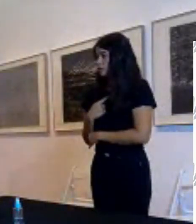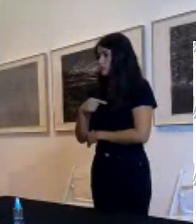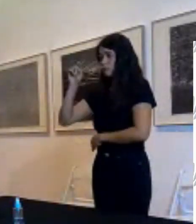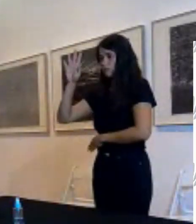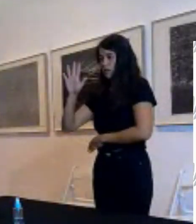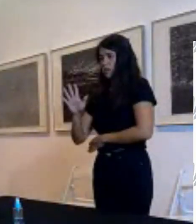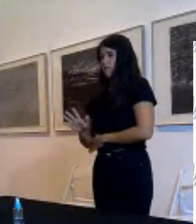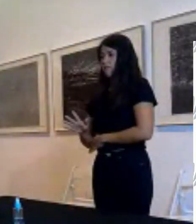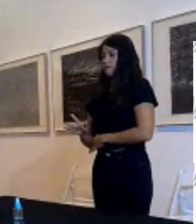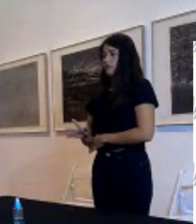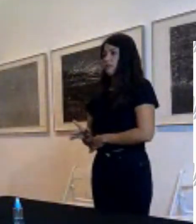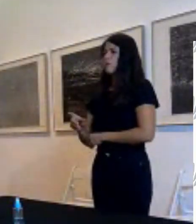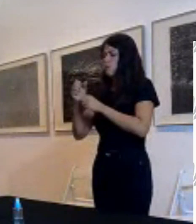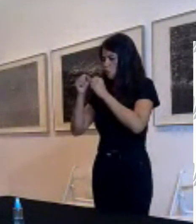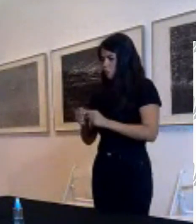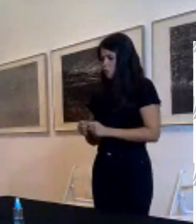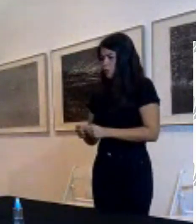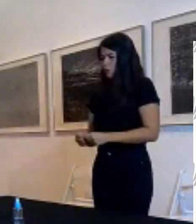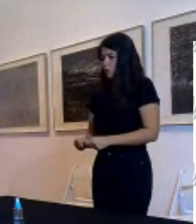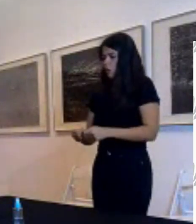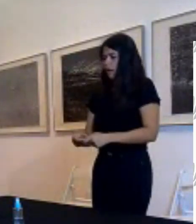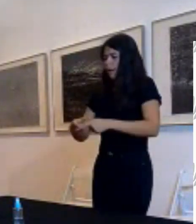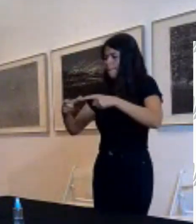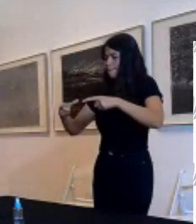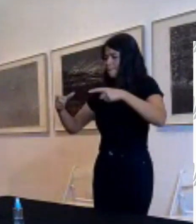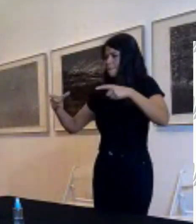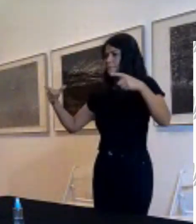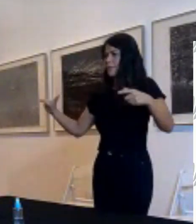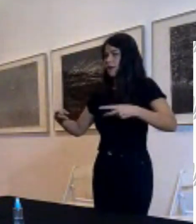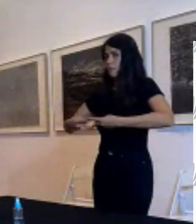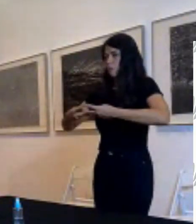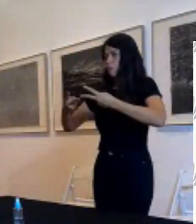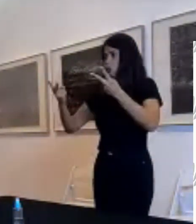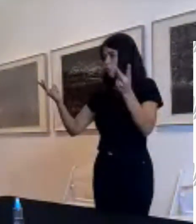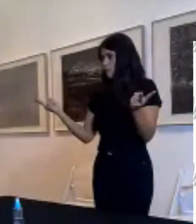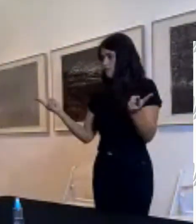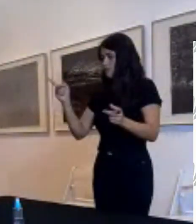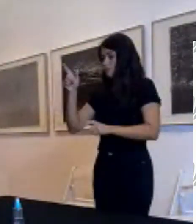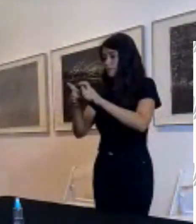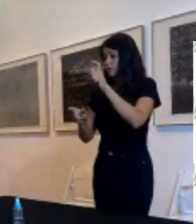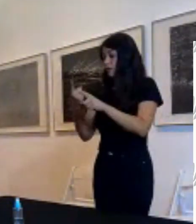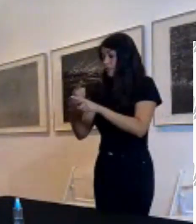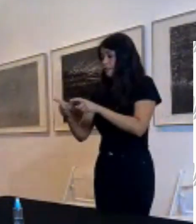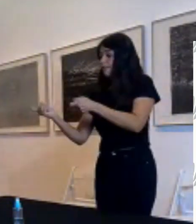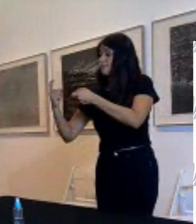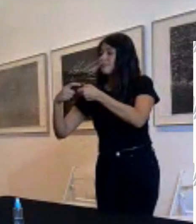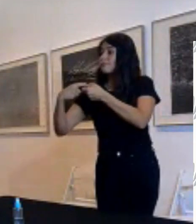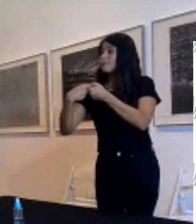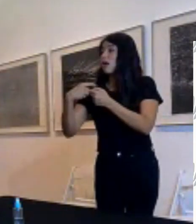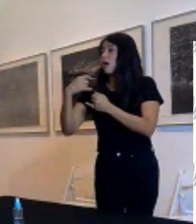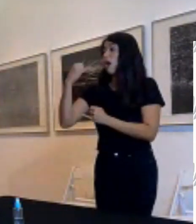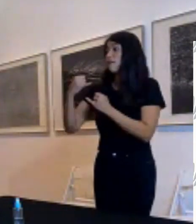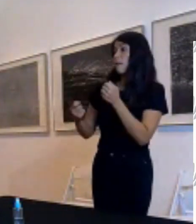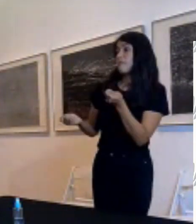tuvo el privilegio de poder ampliar su público debido a la virtualidad, ¿verdad? Y terminamos haciendo